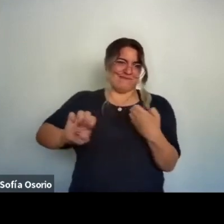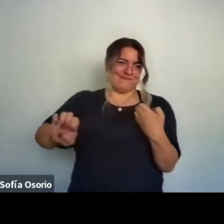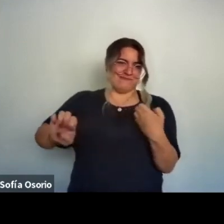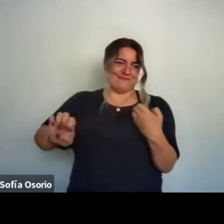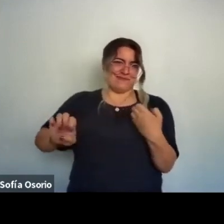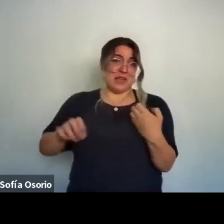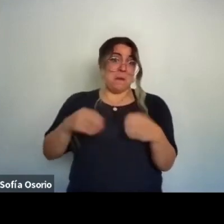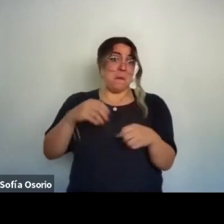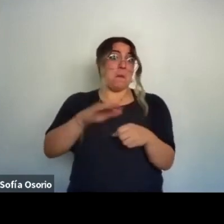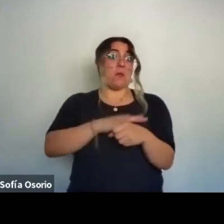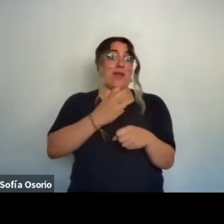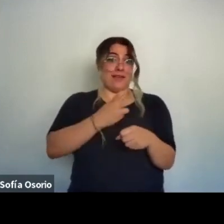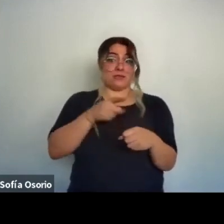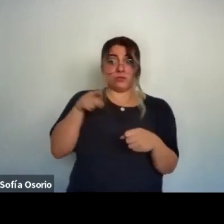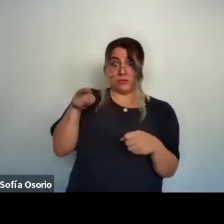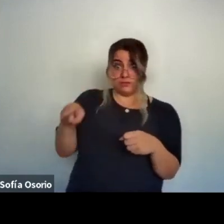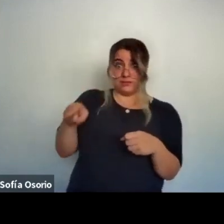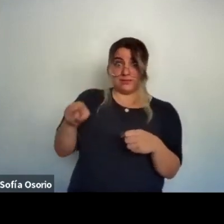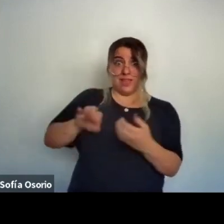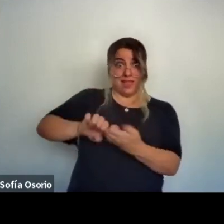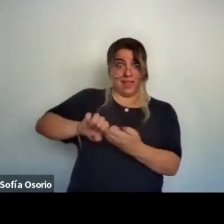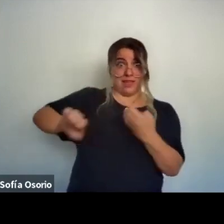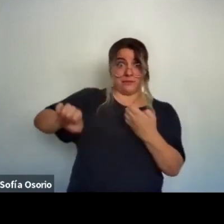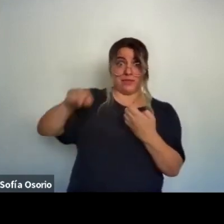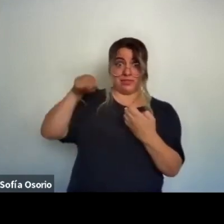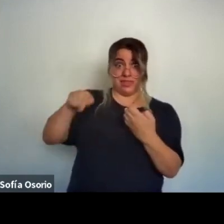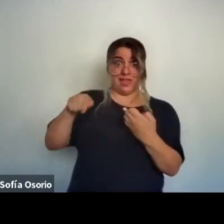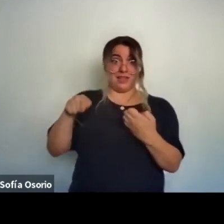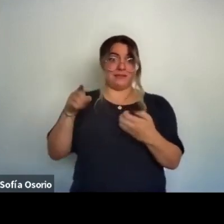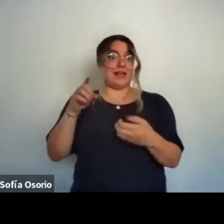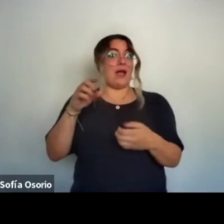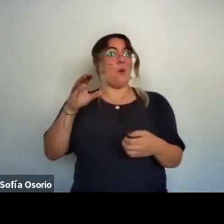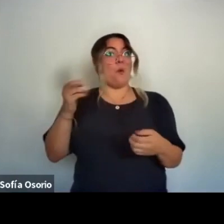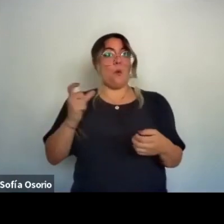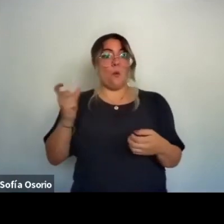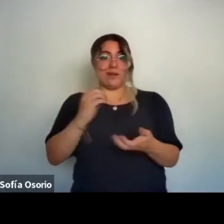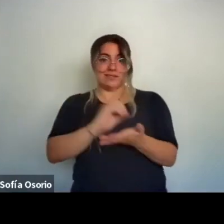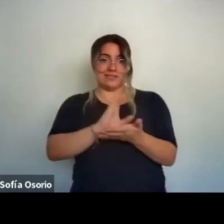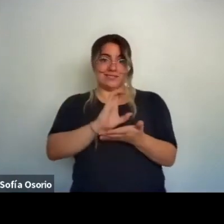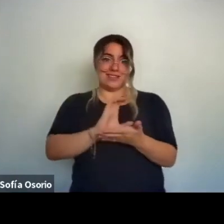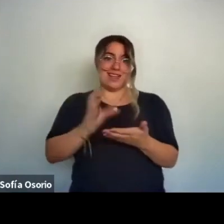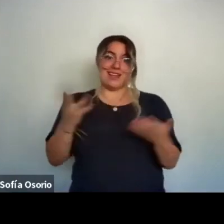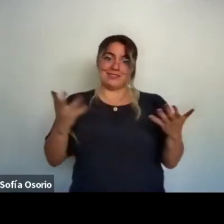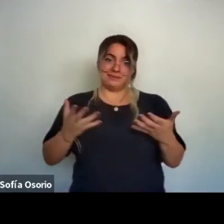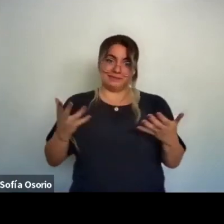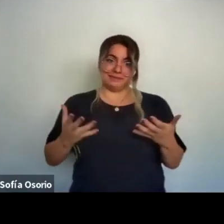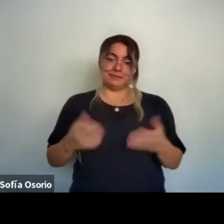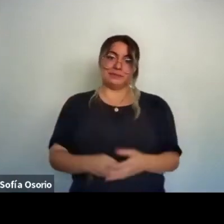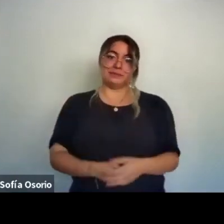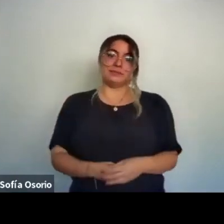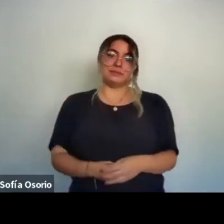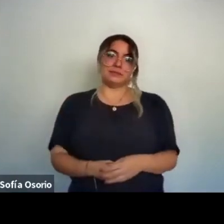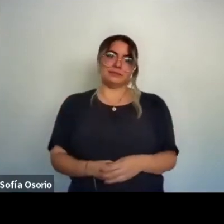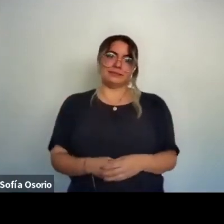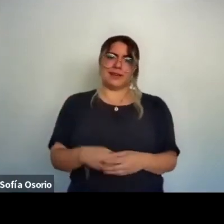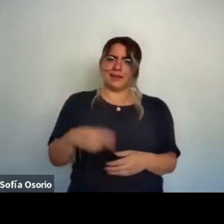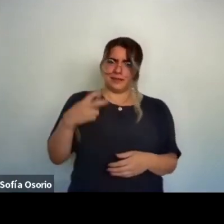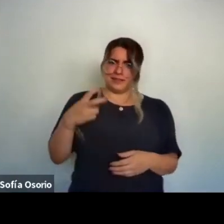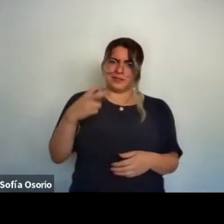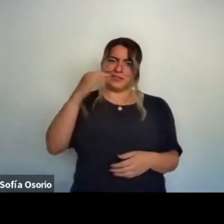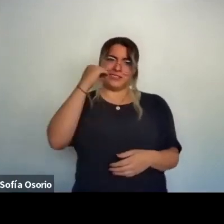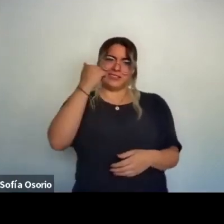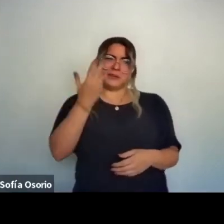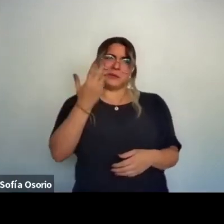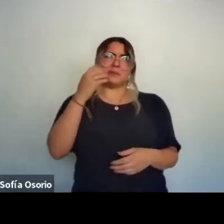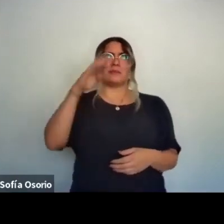por consiguiente, una forma particular de opresión social. Aquí me gustaría que nos quedáramos con los siguientes